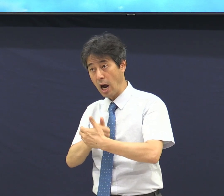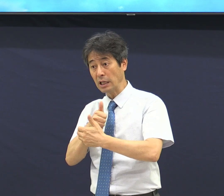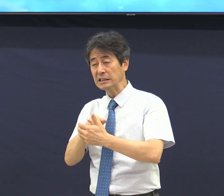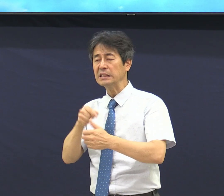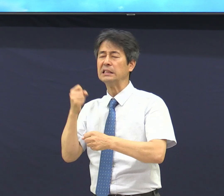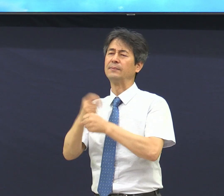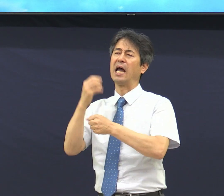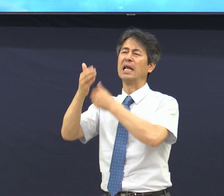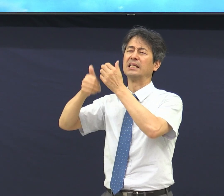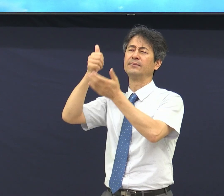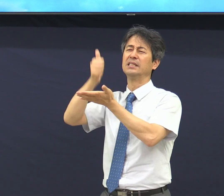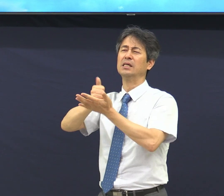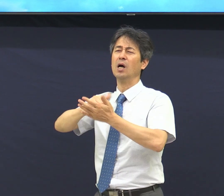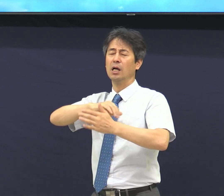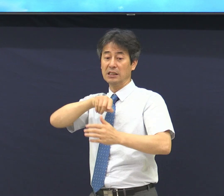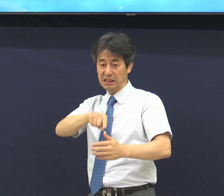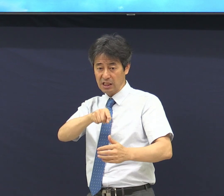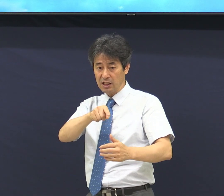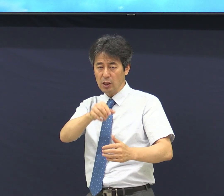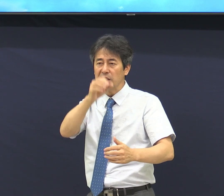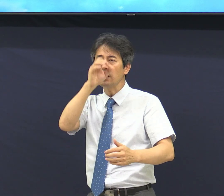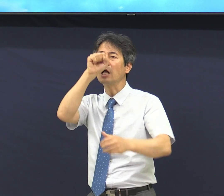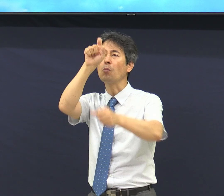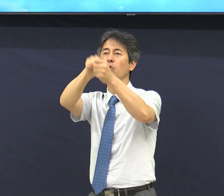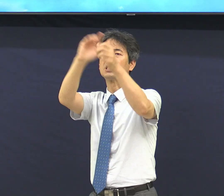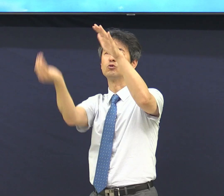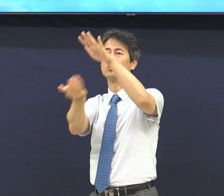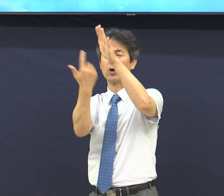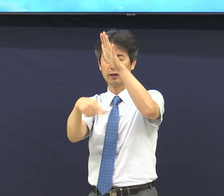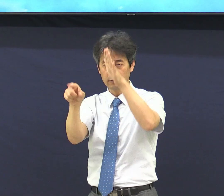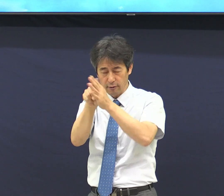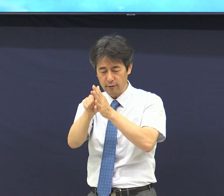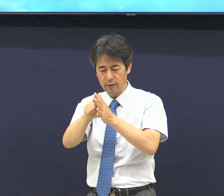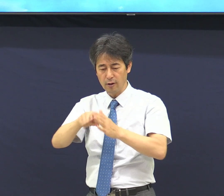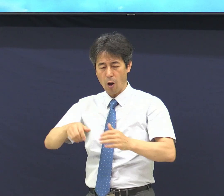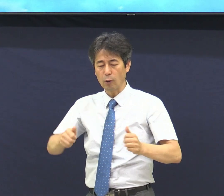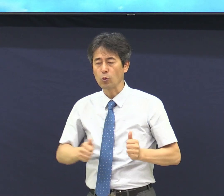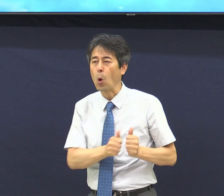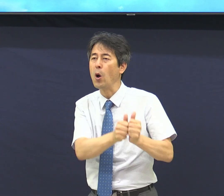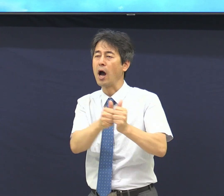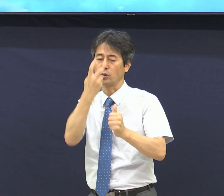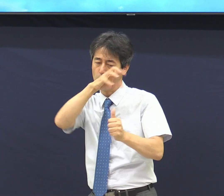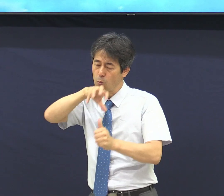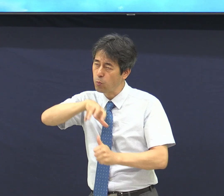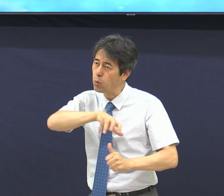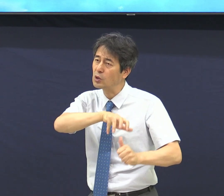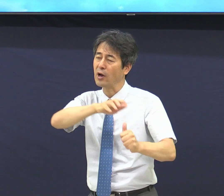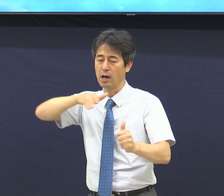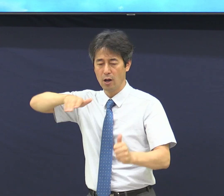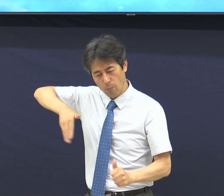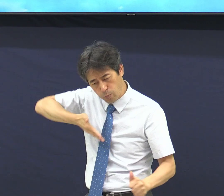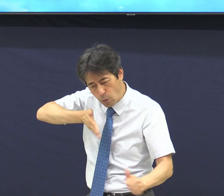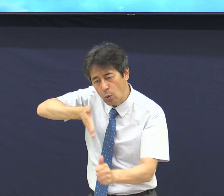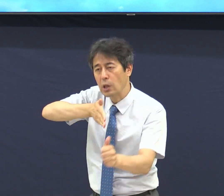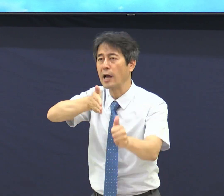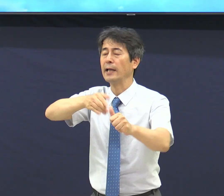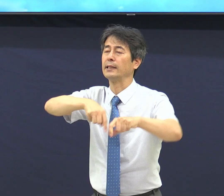영접하고 사랑하는 자는 하나님의 선한 목적을 이루기 위해서 주님께서 동행하여 주시고 섭리하여